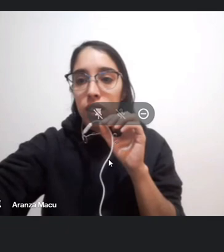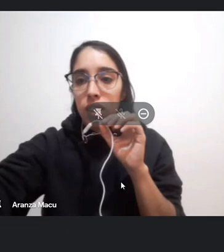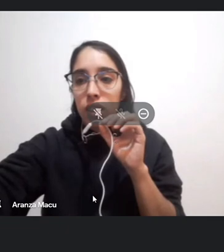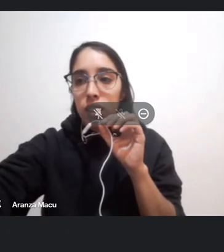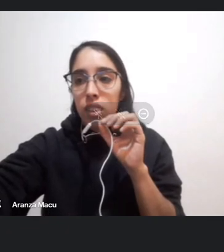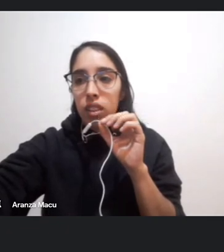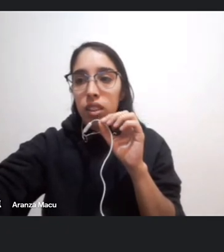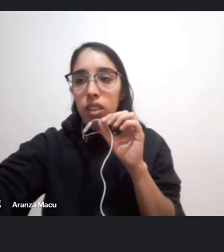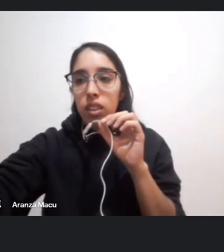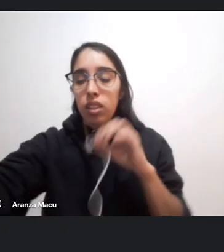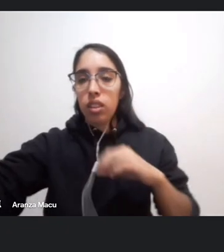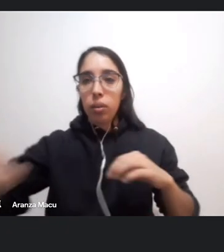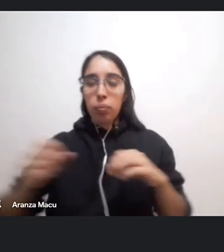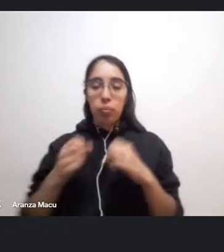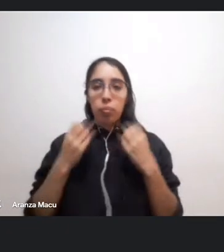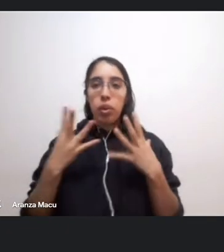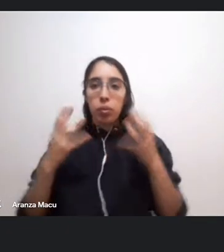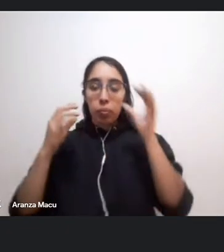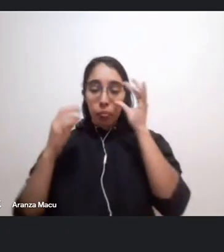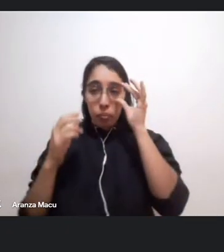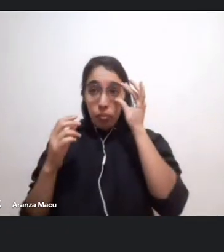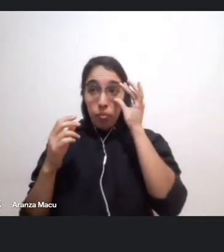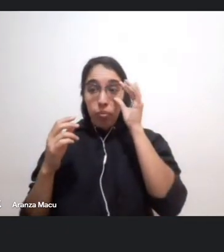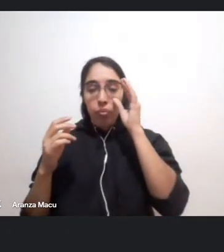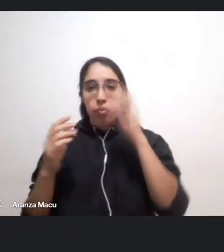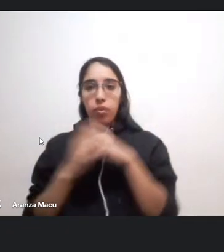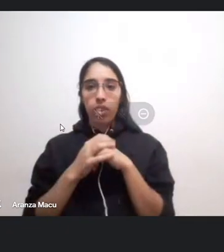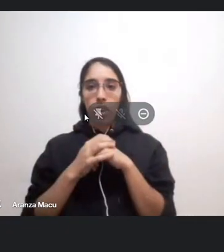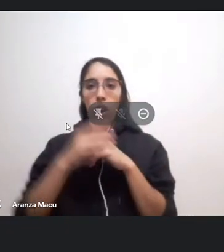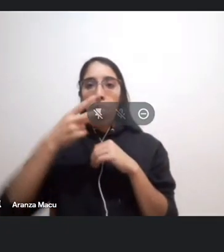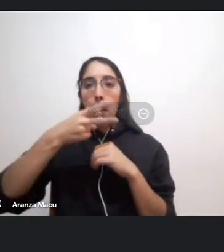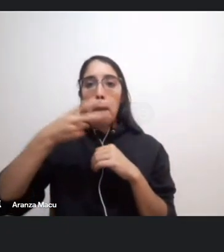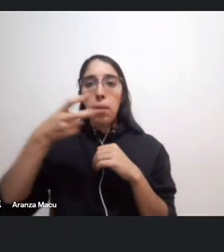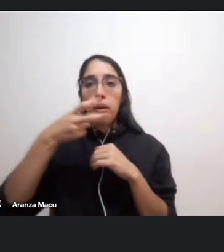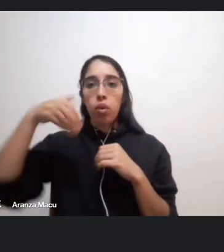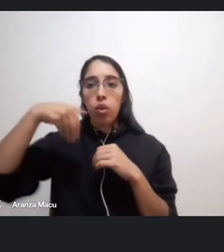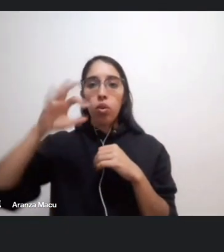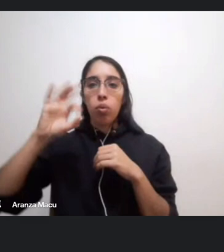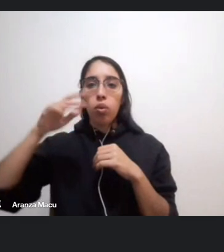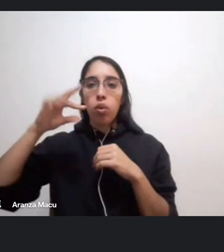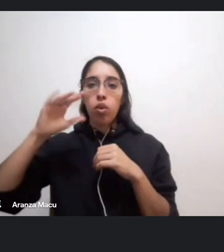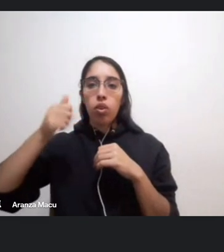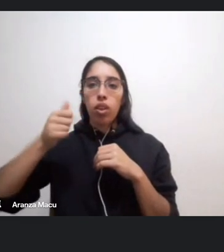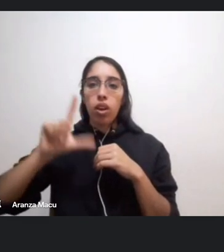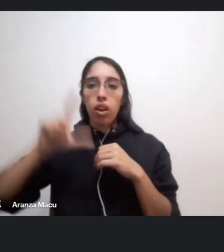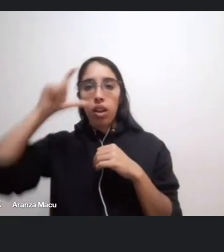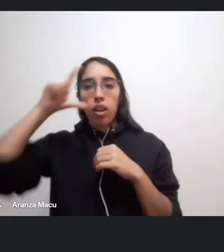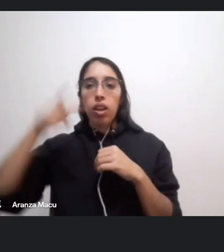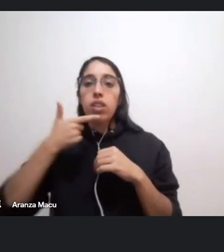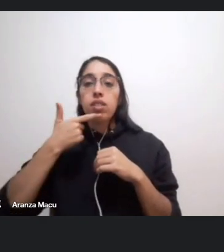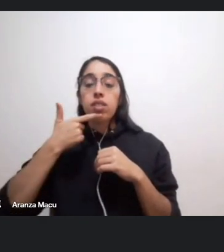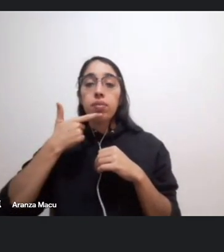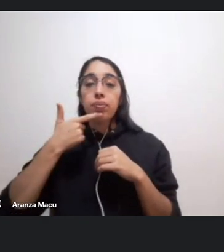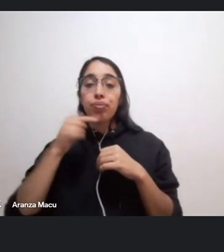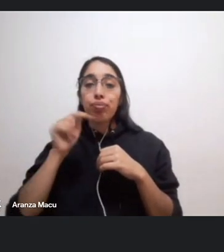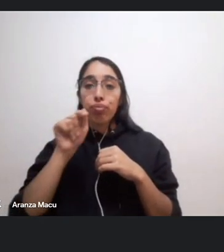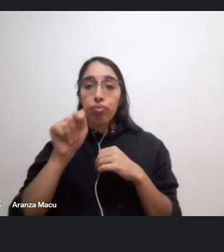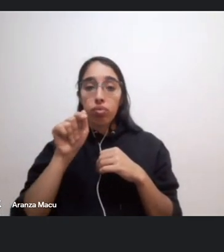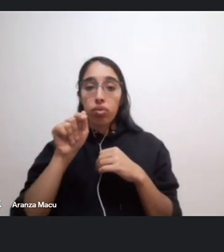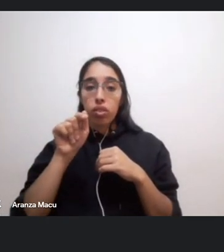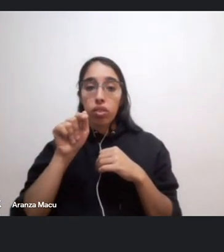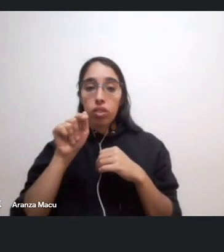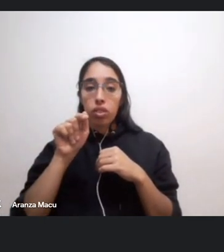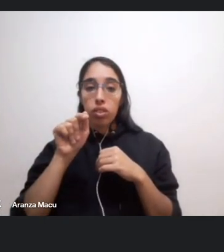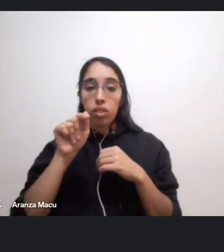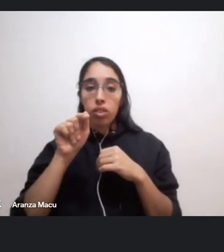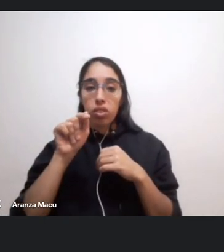Bien. Los verbos modales, ¿sí? Tienen, ya les decía yo, no se conjugan en